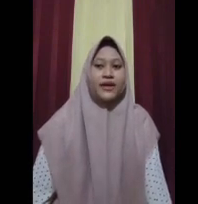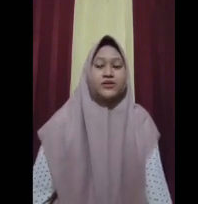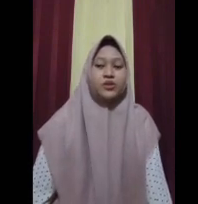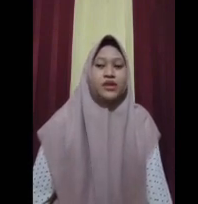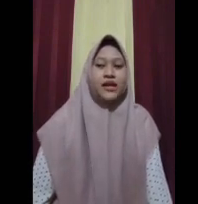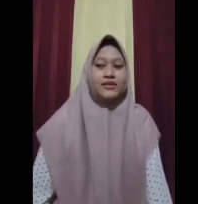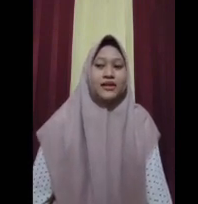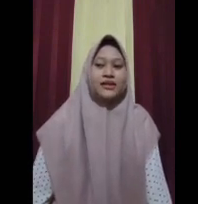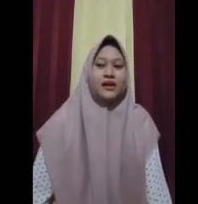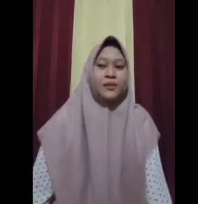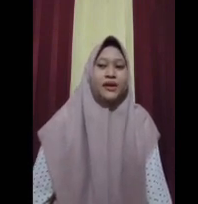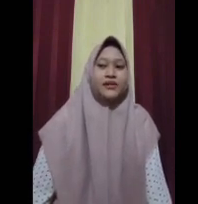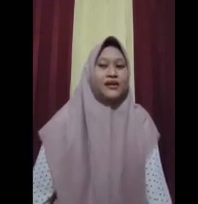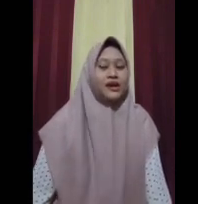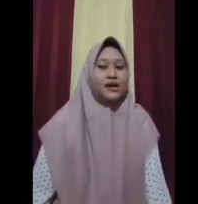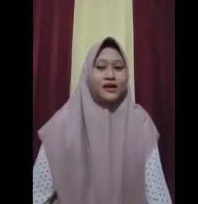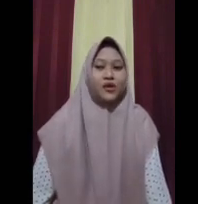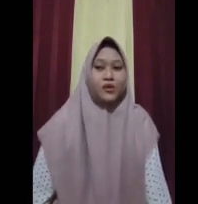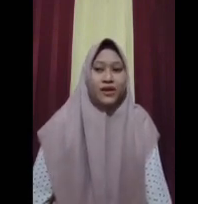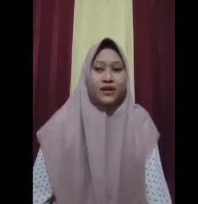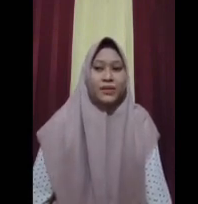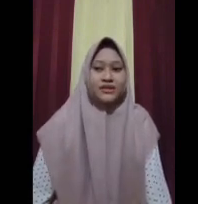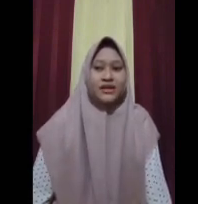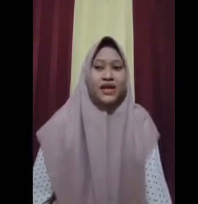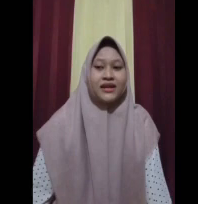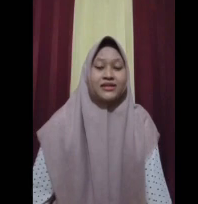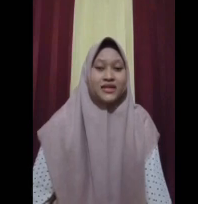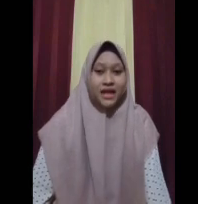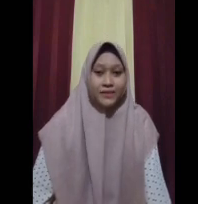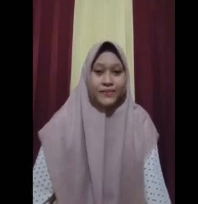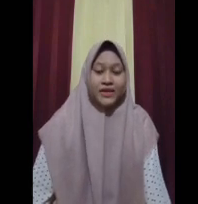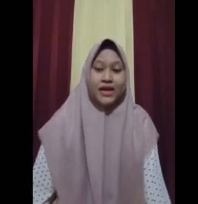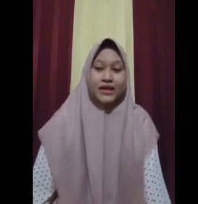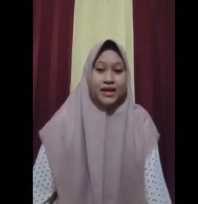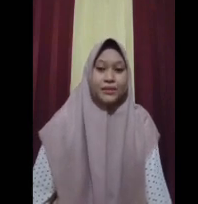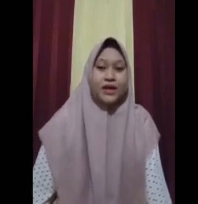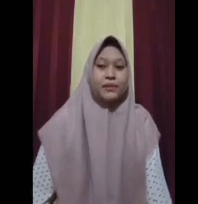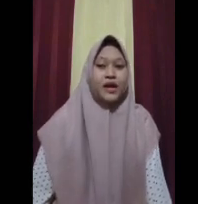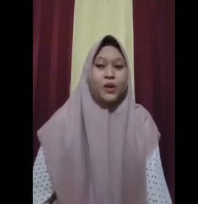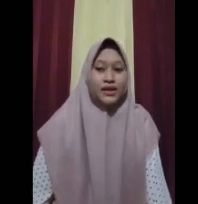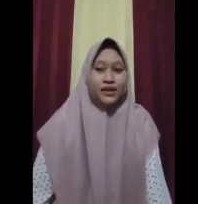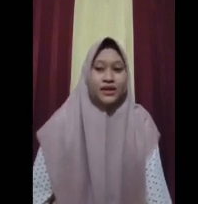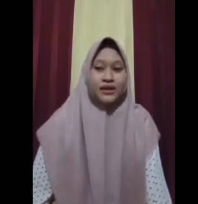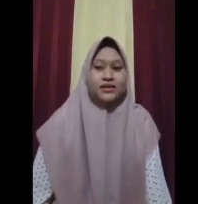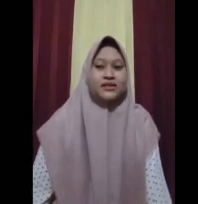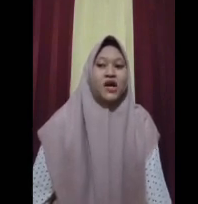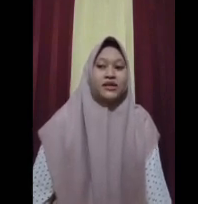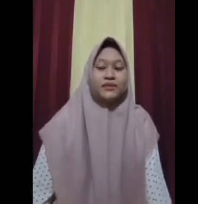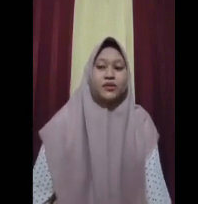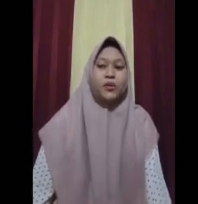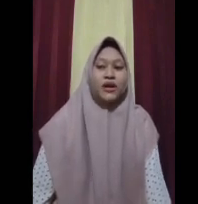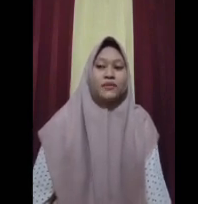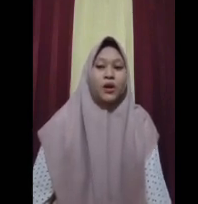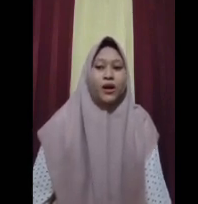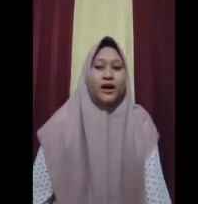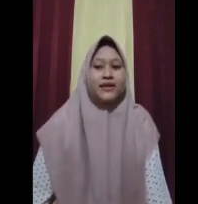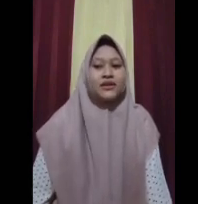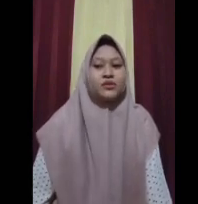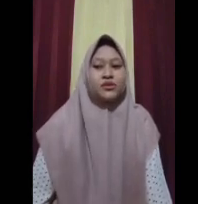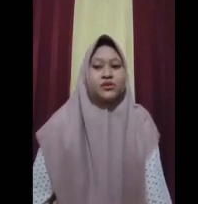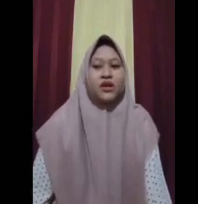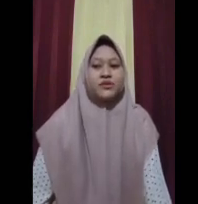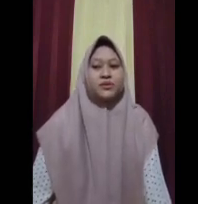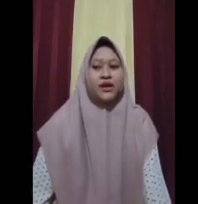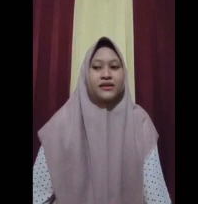dengan upaya sungguh dirasakan kerabat dan rekan-rekan korban yang masih dilanda kesedihan. Yang keenam, berlaku adil. Jacinda Arden mengumumkan bahwa